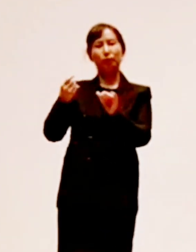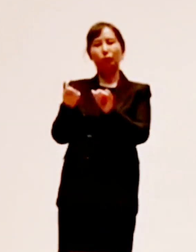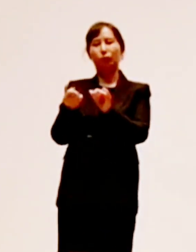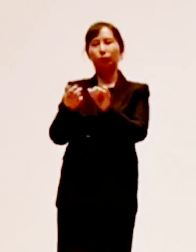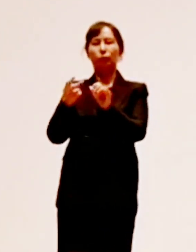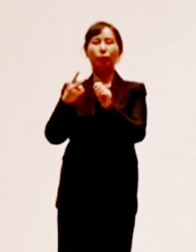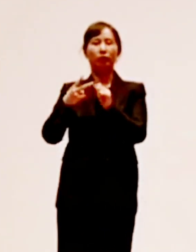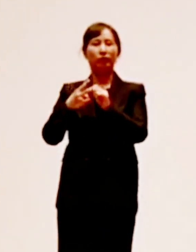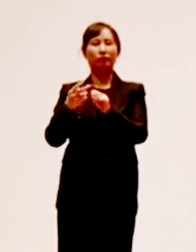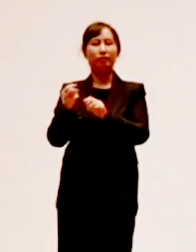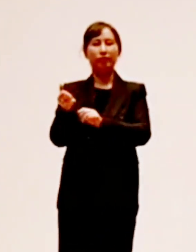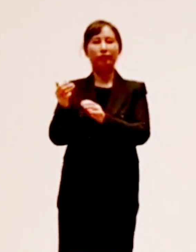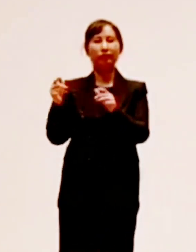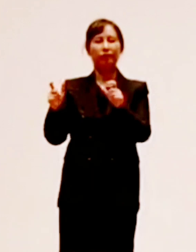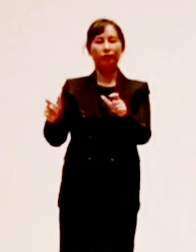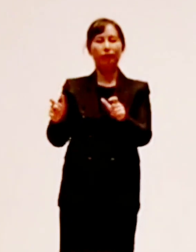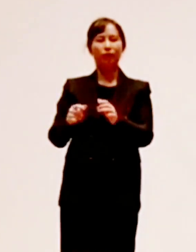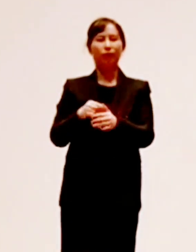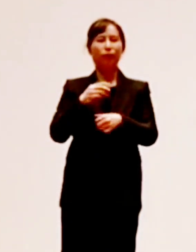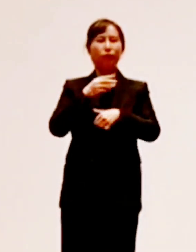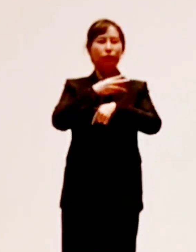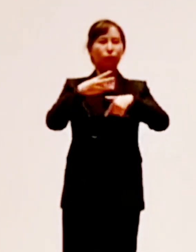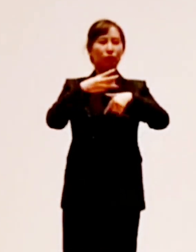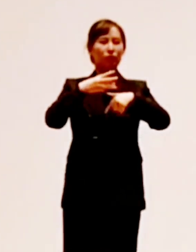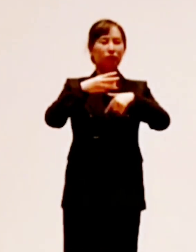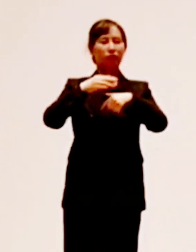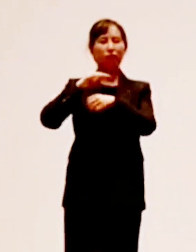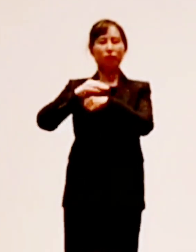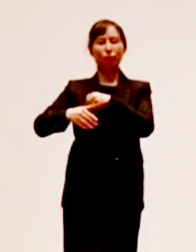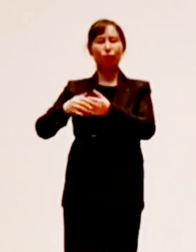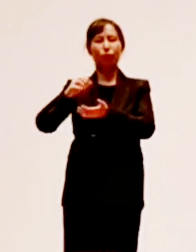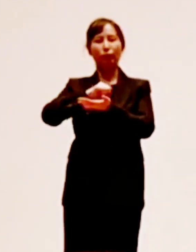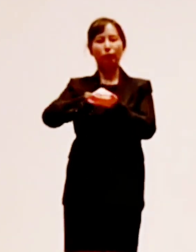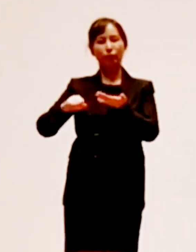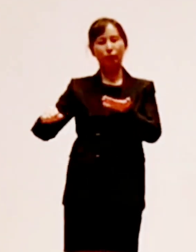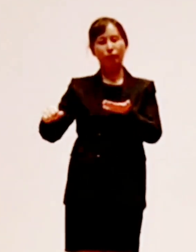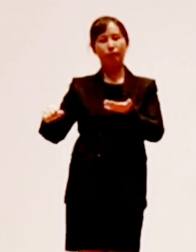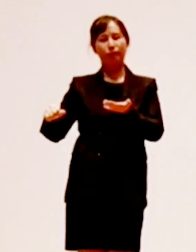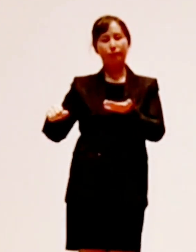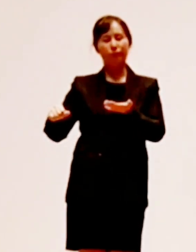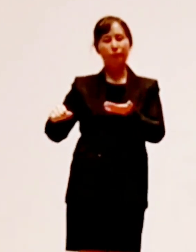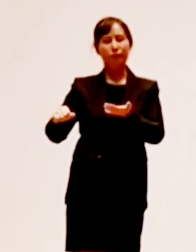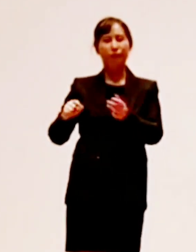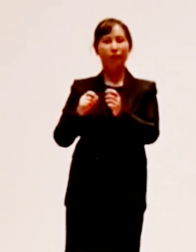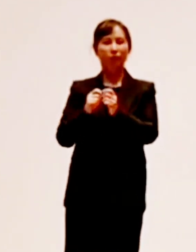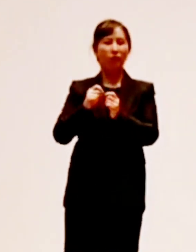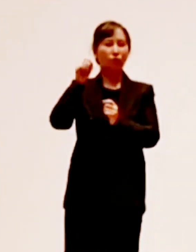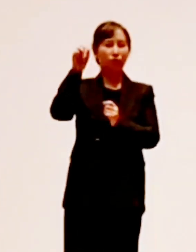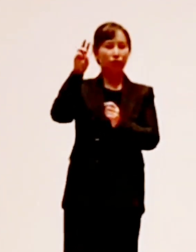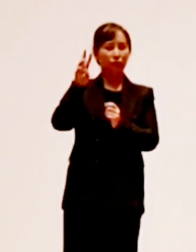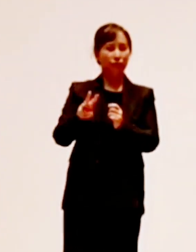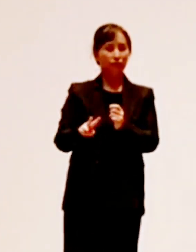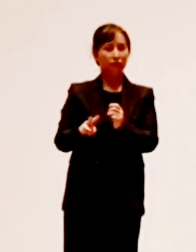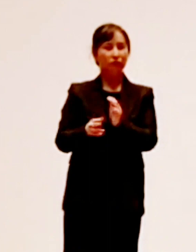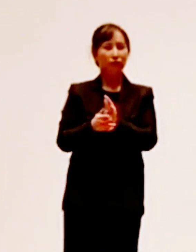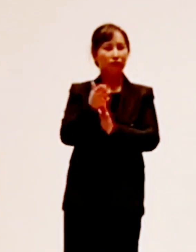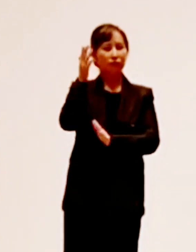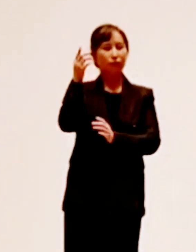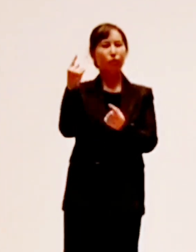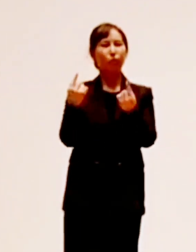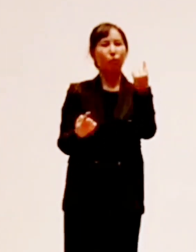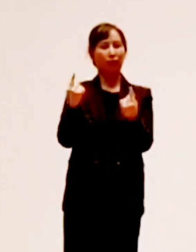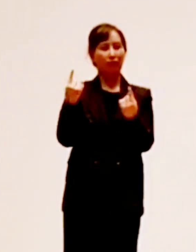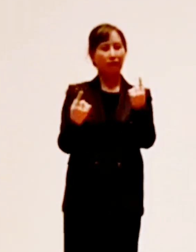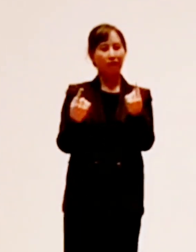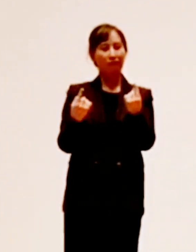군위군이 대구에 편입되면서 아마도 가까운 영천시 보면은 더욱